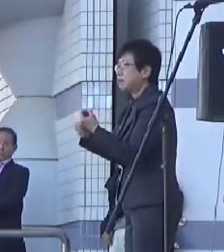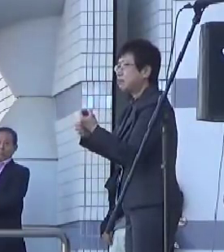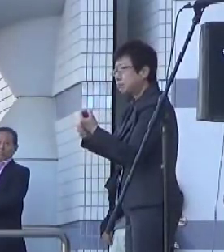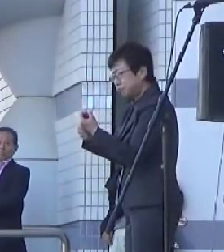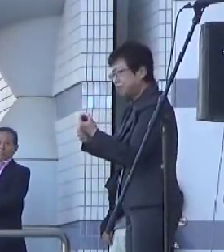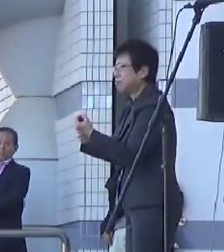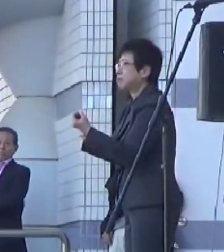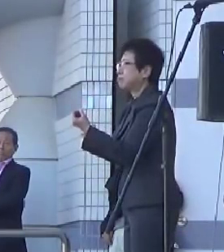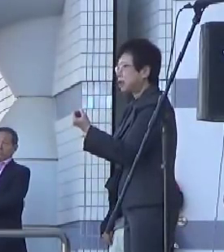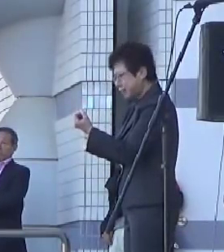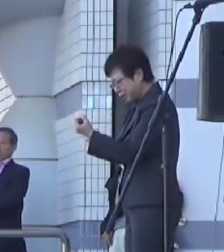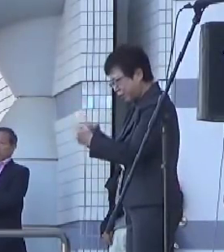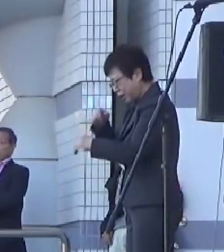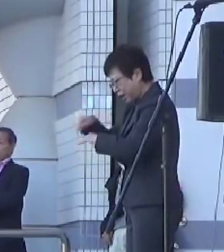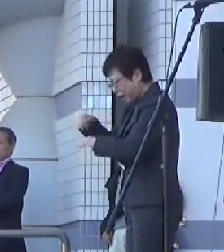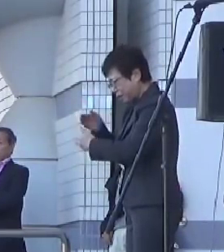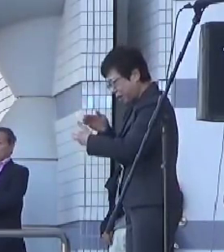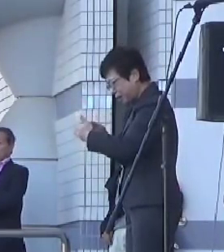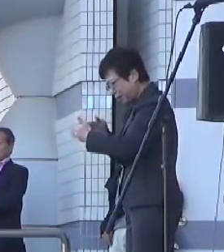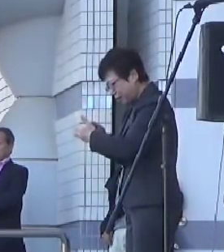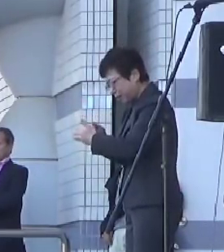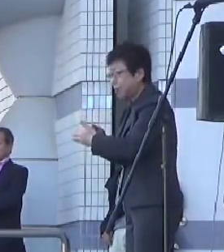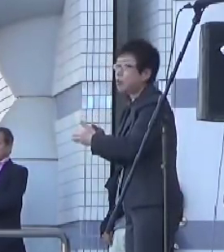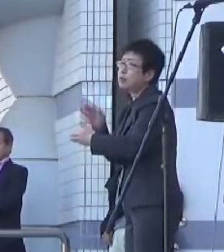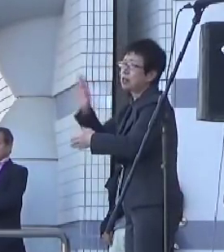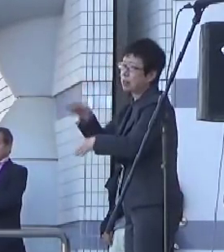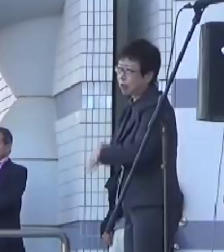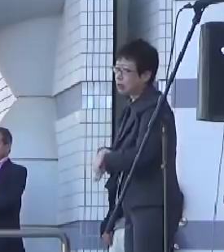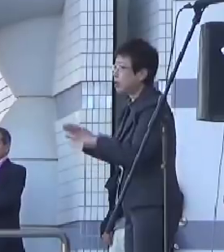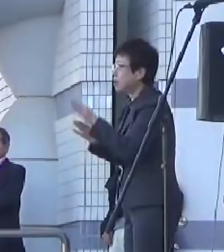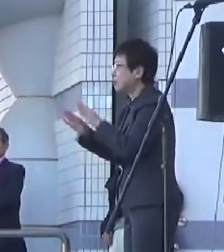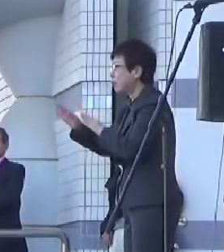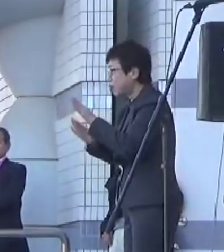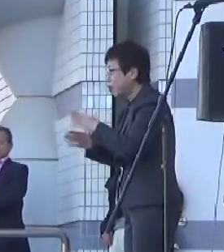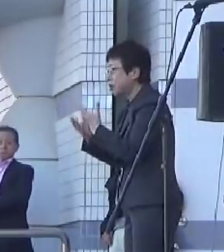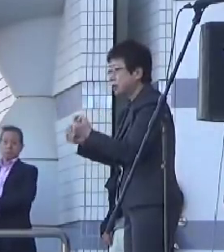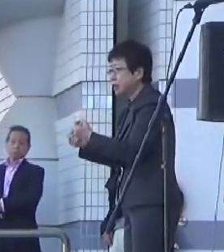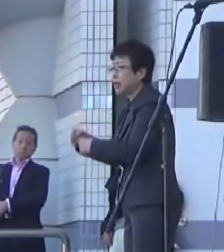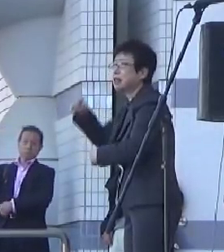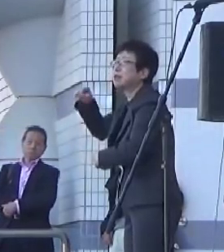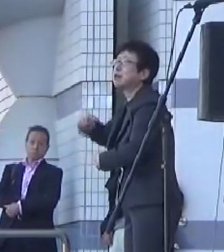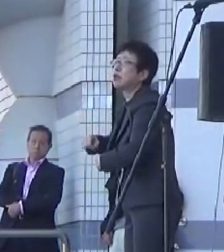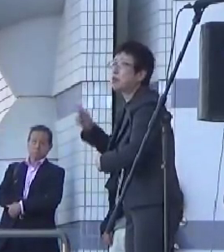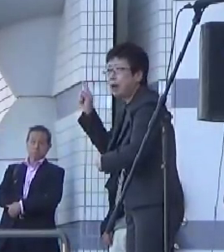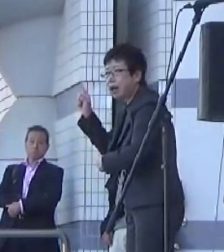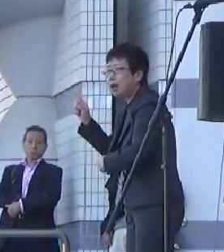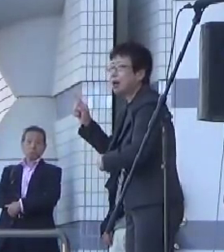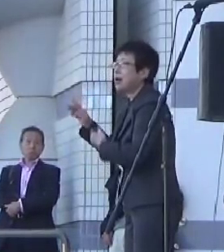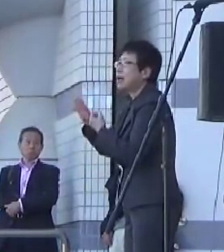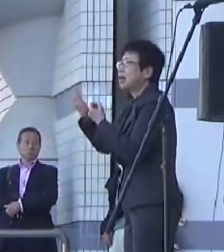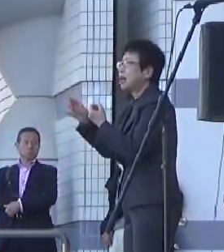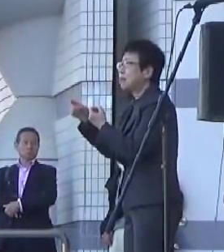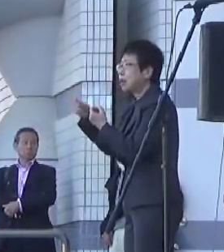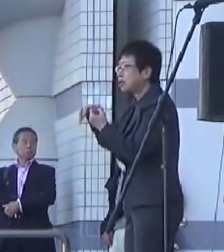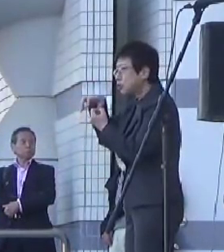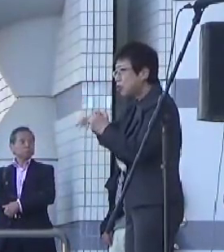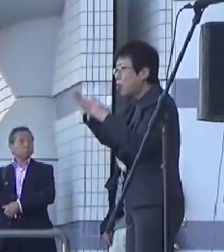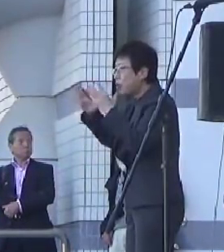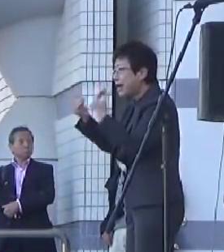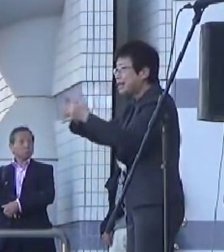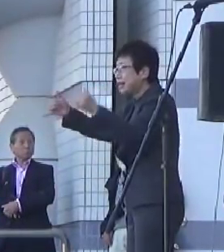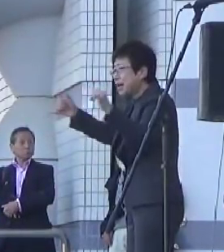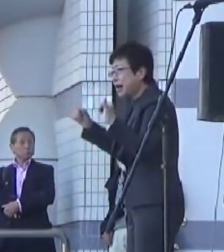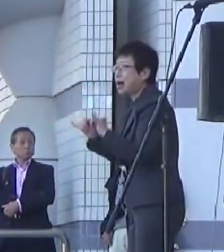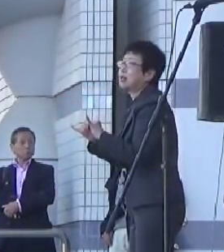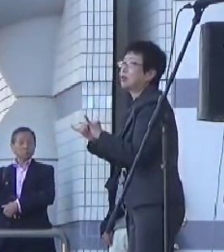出は次々と頓挫しています。このような状況を真摯に認め、原発のない社会に向け